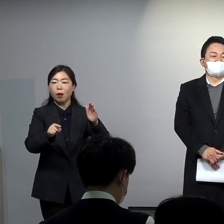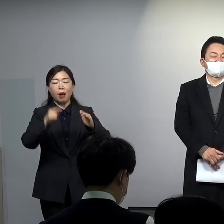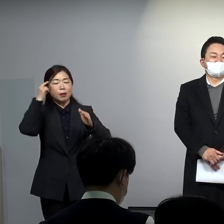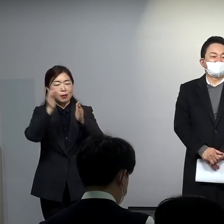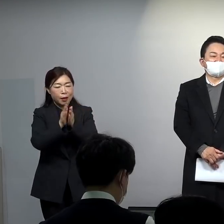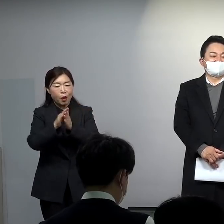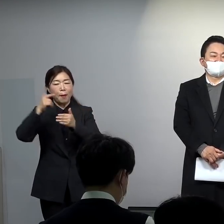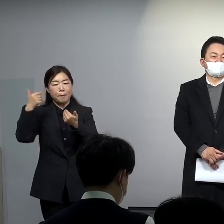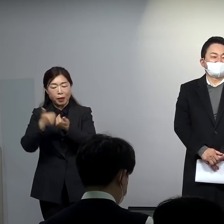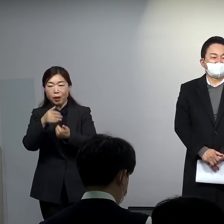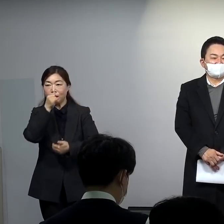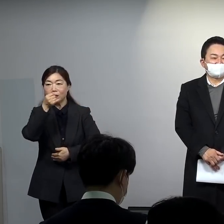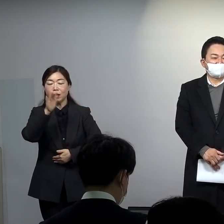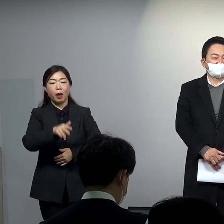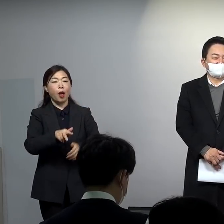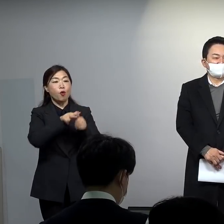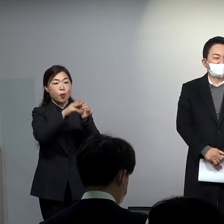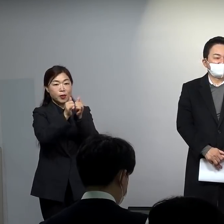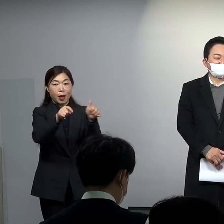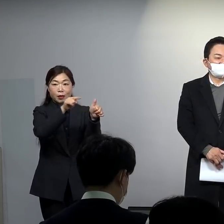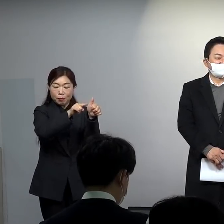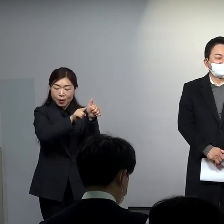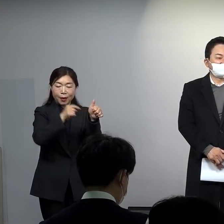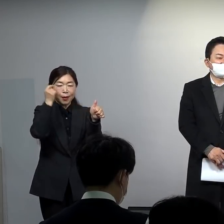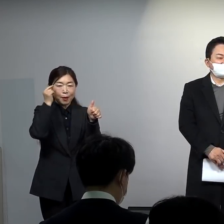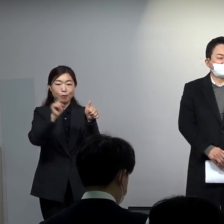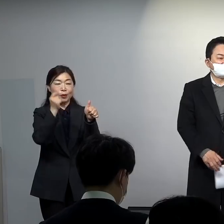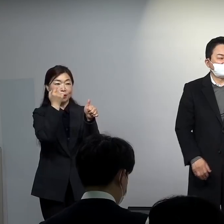찬반이 있는 상태인데 후보님께서는 어떻게 생각하시는지